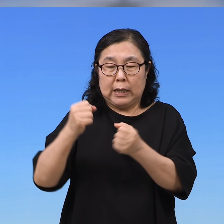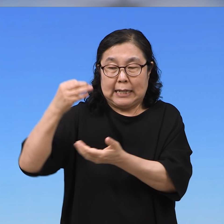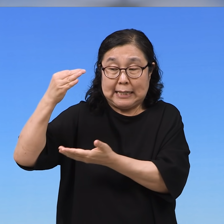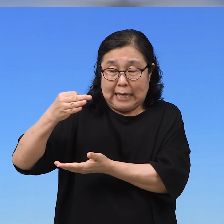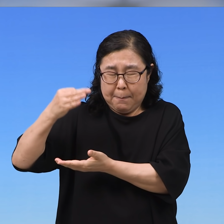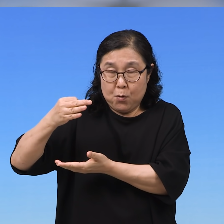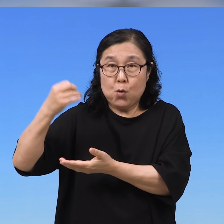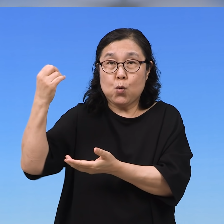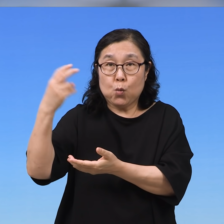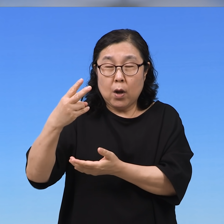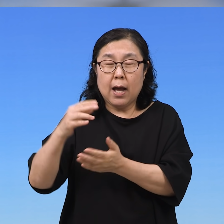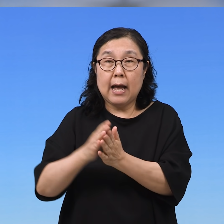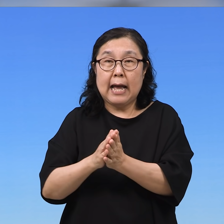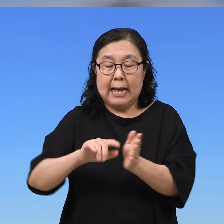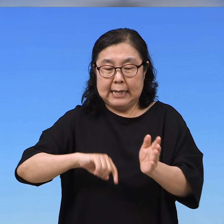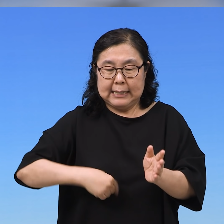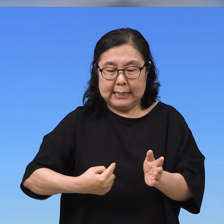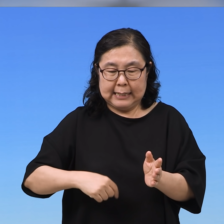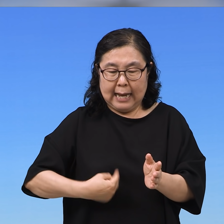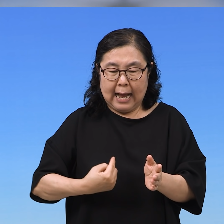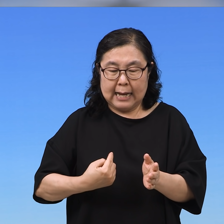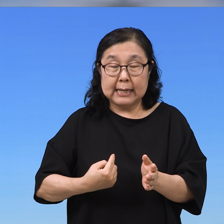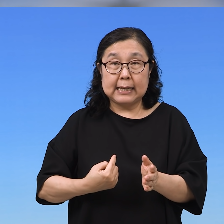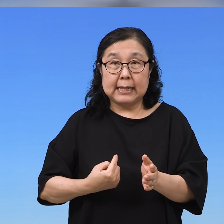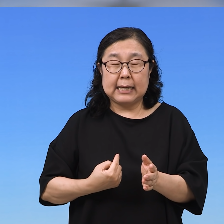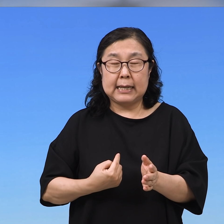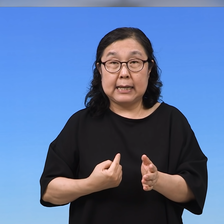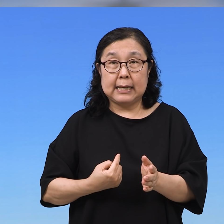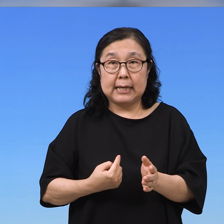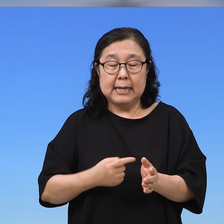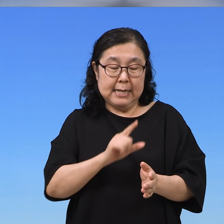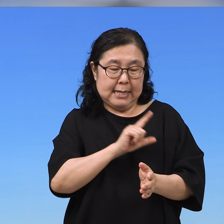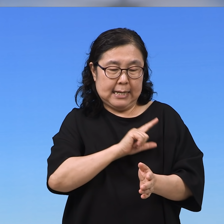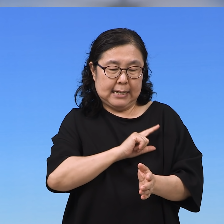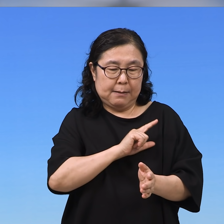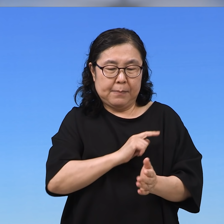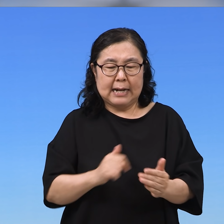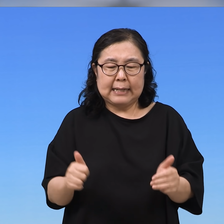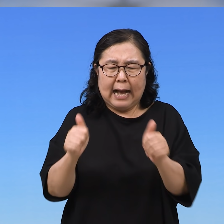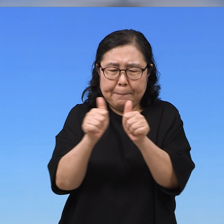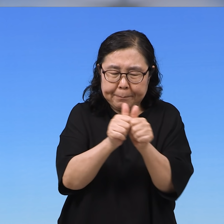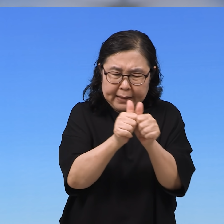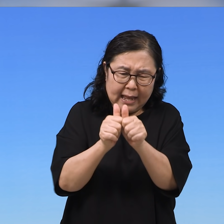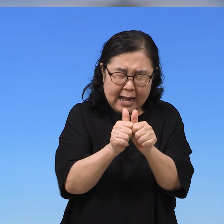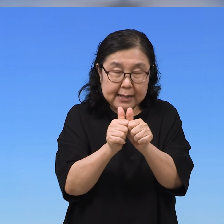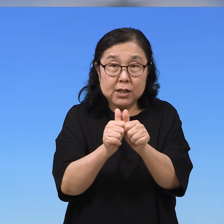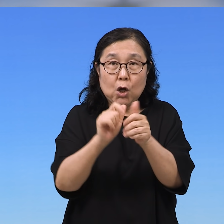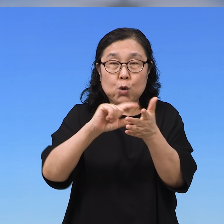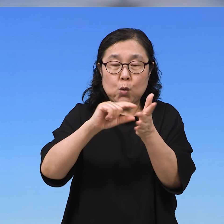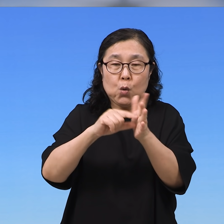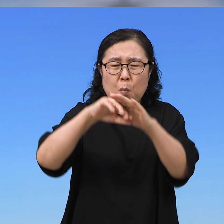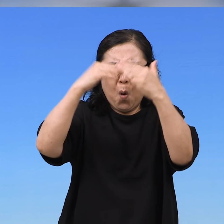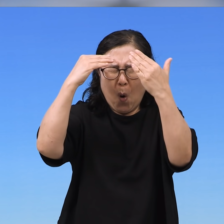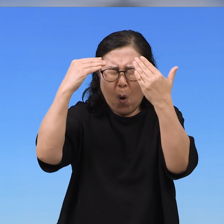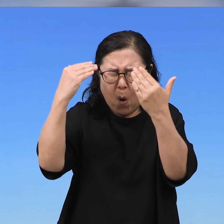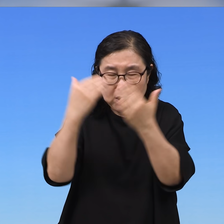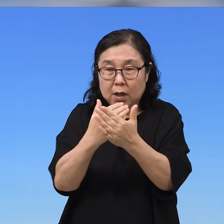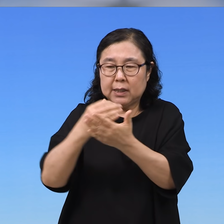자체가 이 재물과 자기 이름을 한 세트로 묶을 정도로 뭐 모든 것이었습니다.